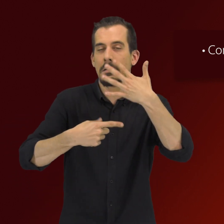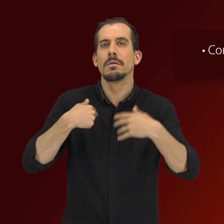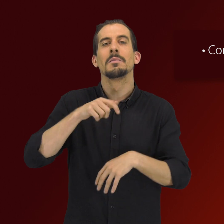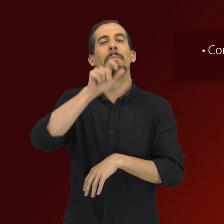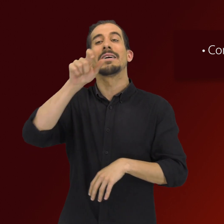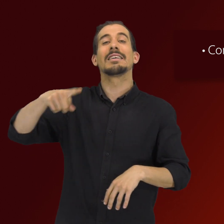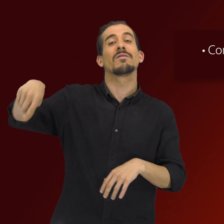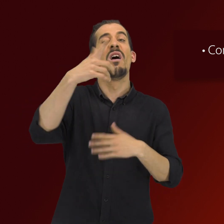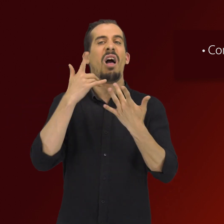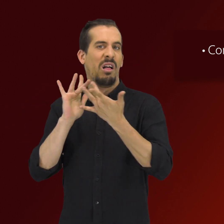comunicación interpersonal,